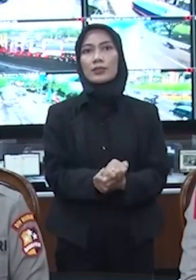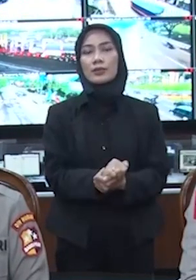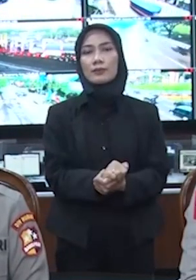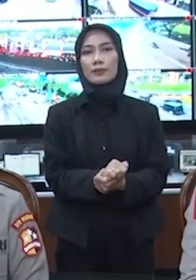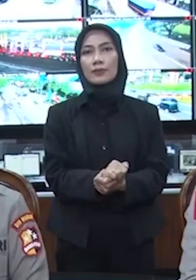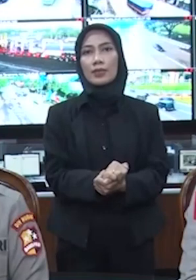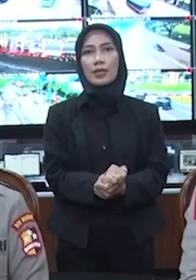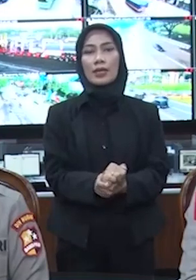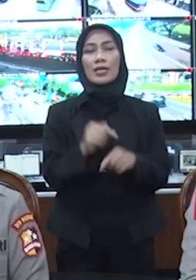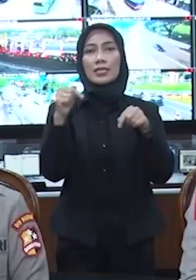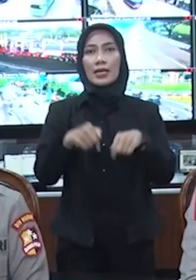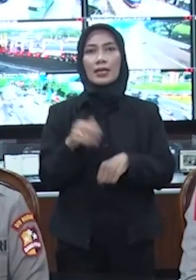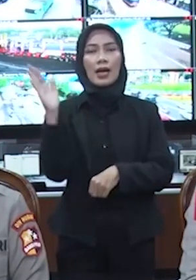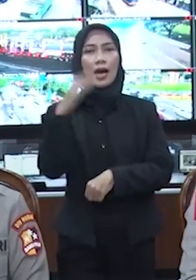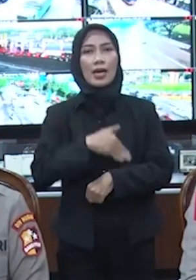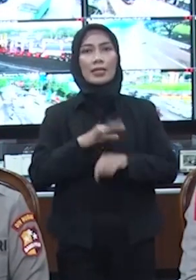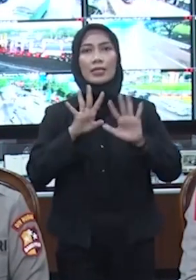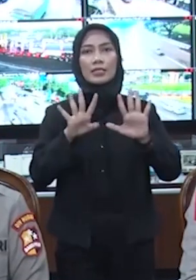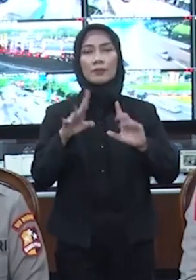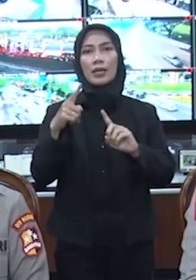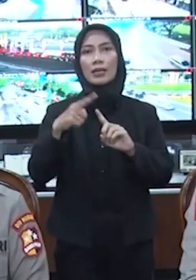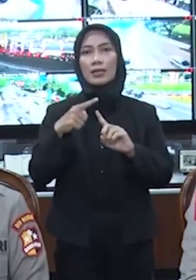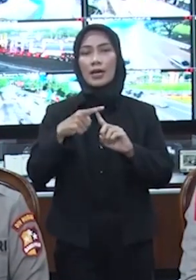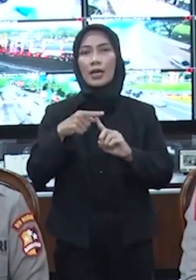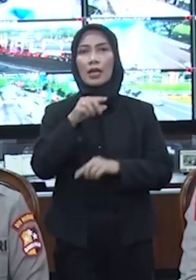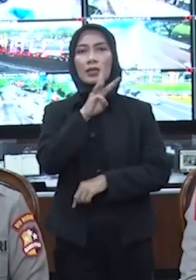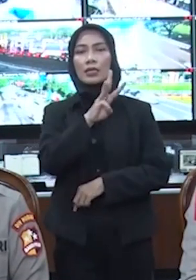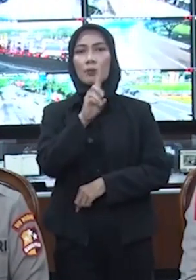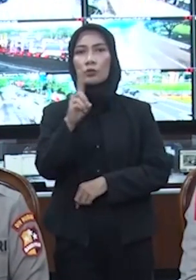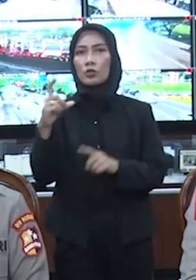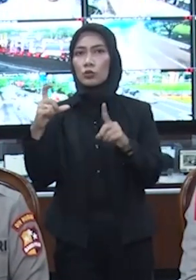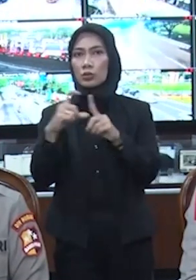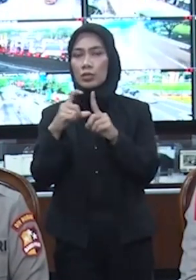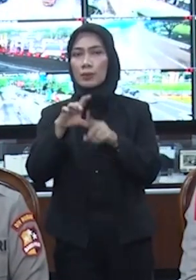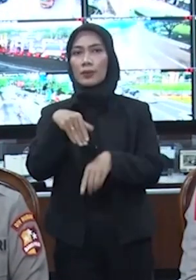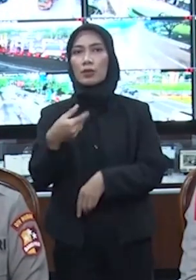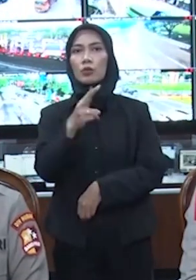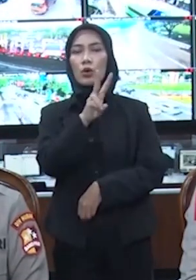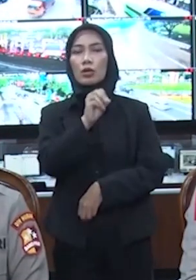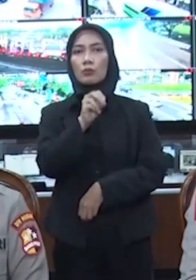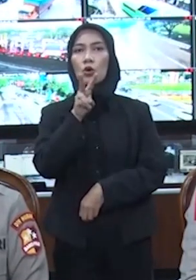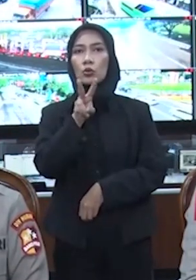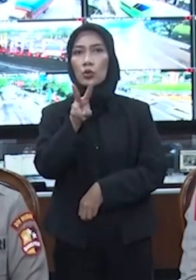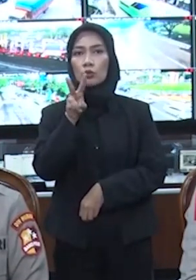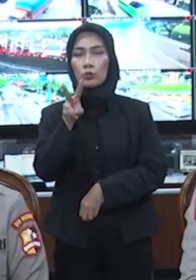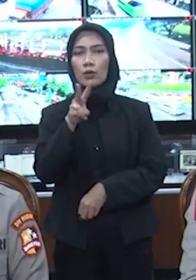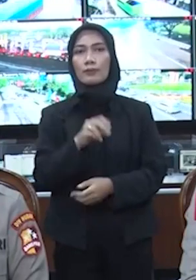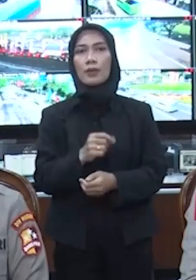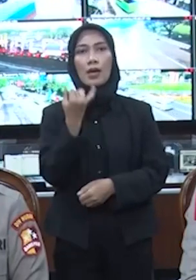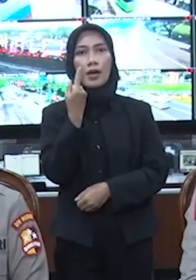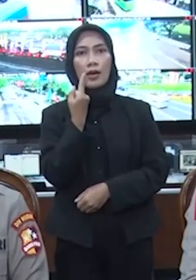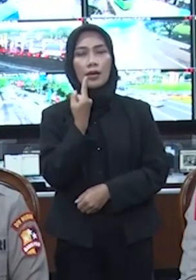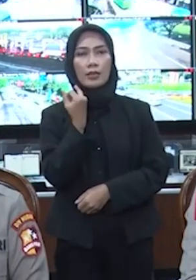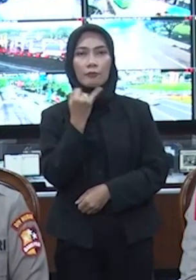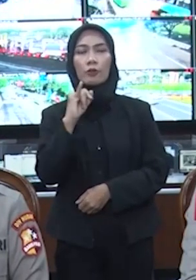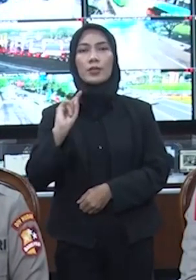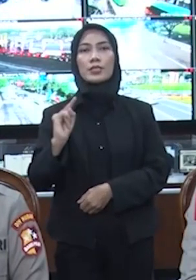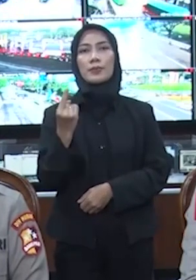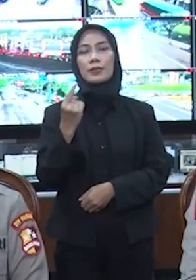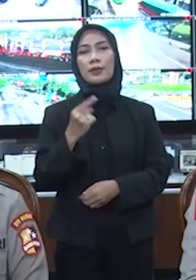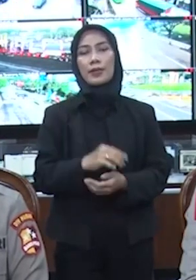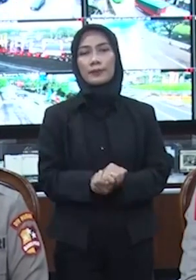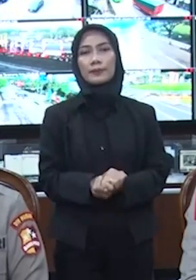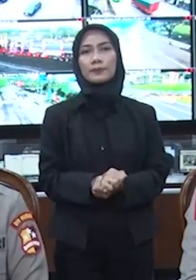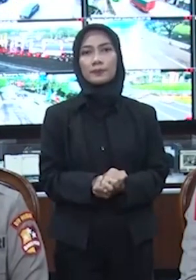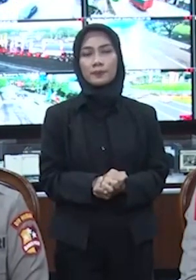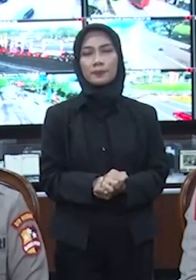ke-9 Sabtu tanggal 31 Desember 2022 informasi pertama yang dapat kami sampaikan